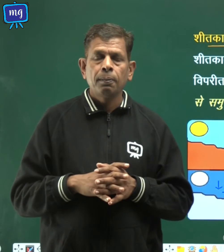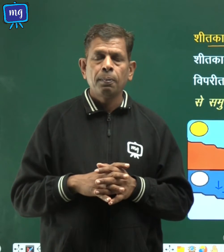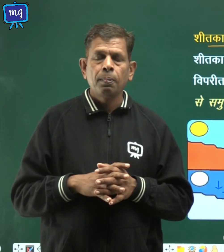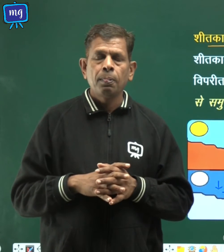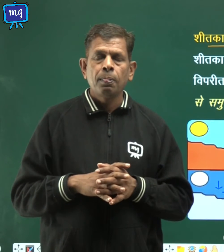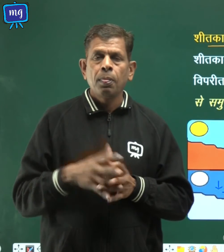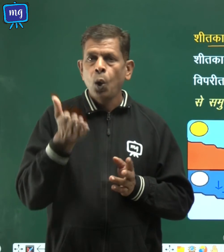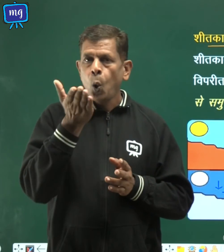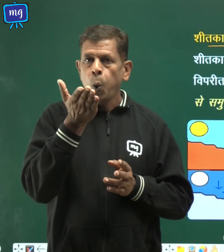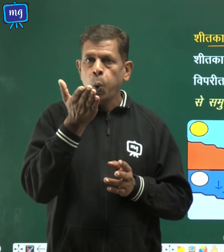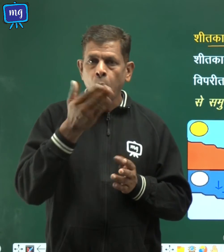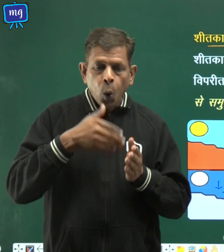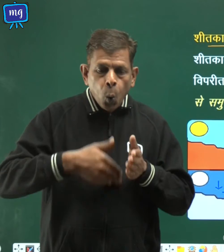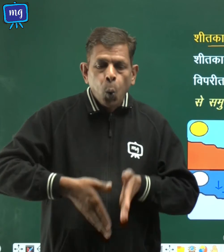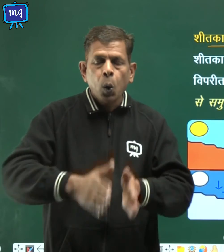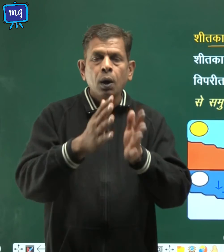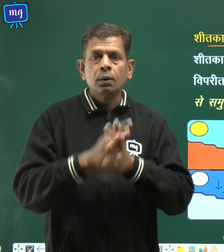वायु का बहना,